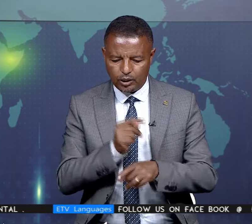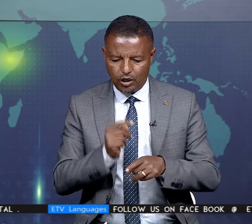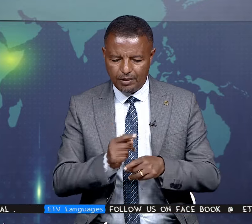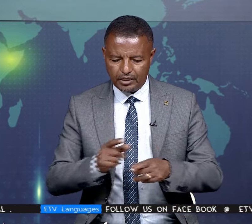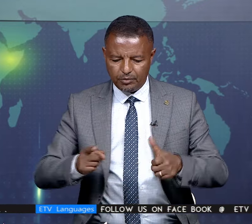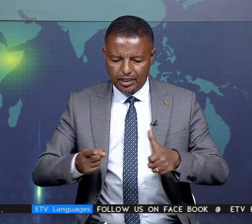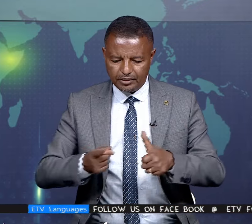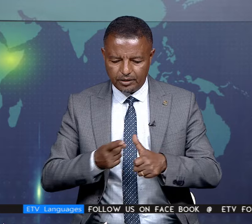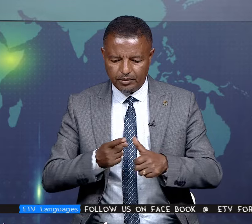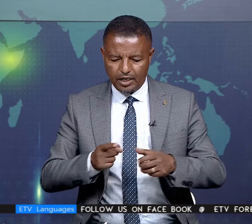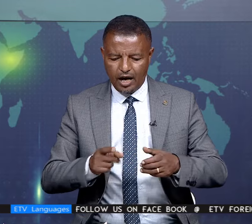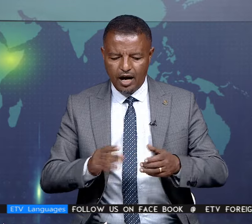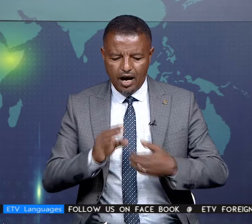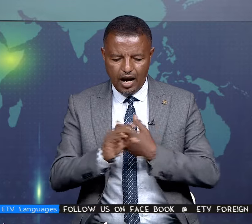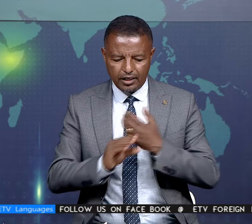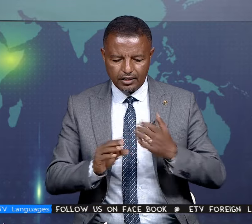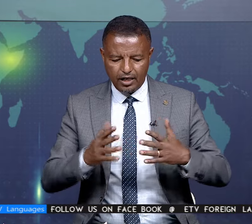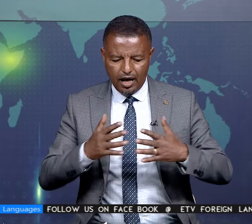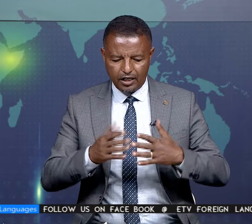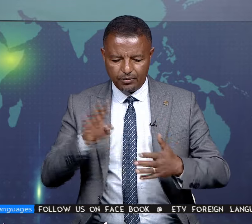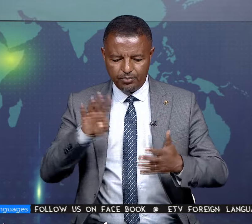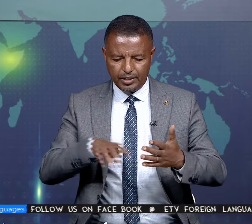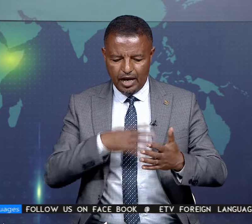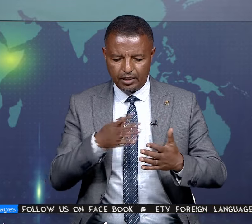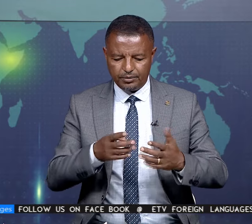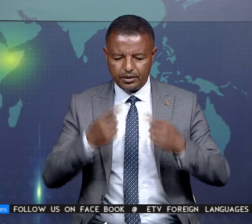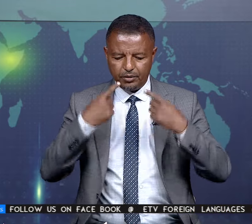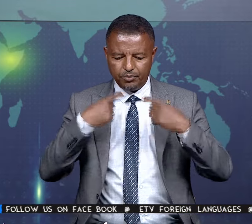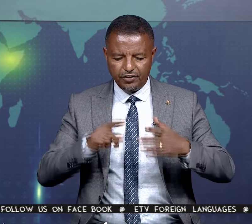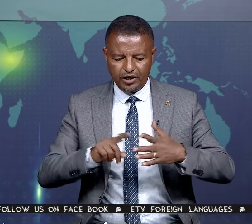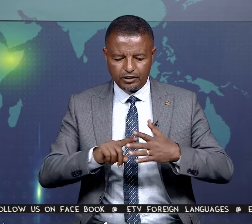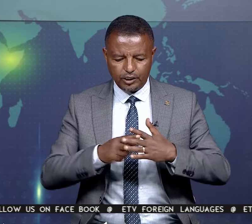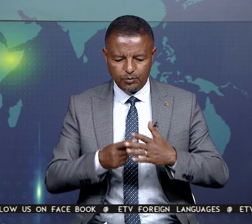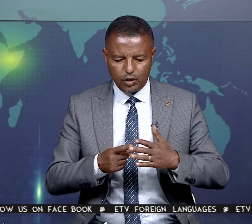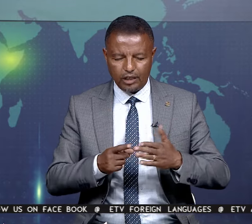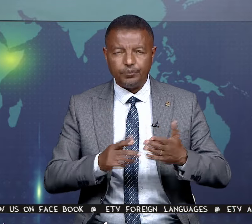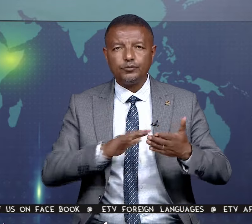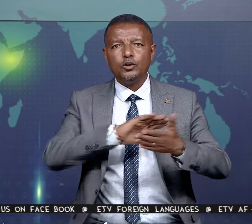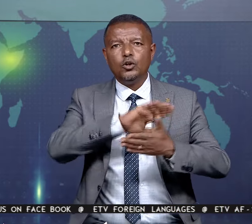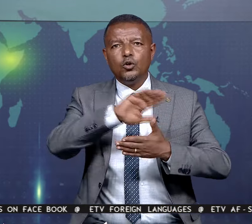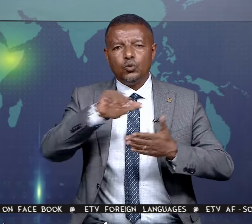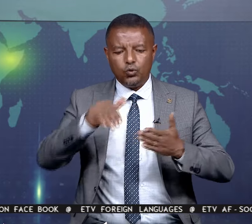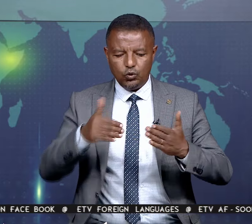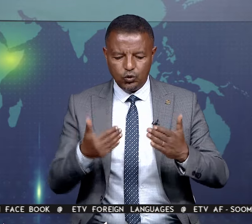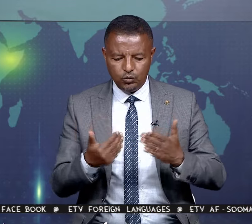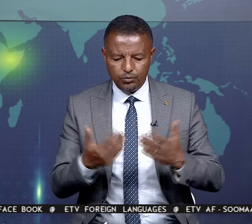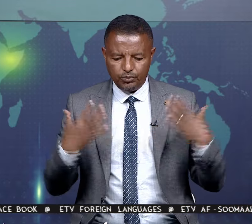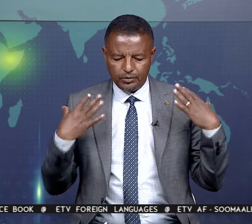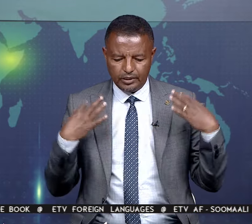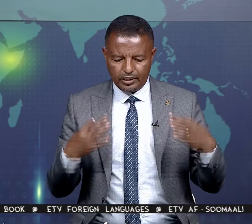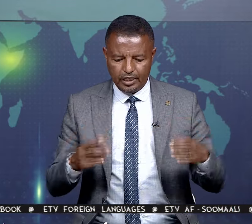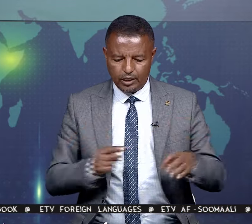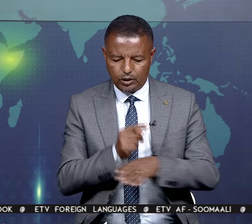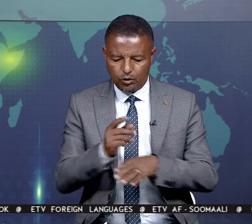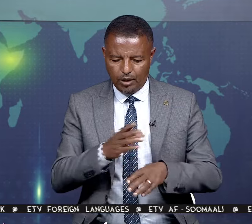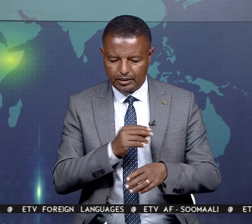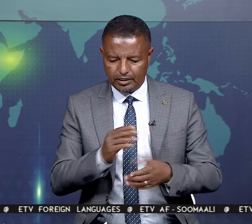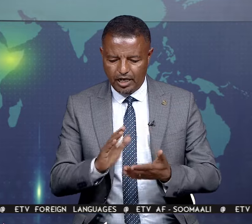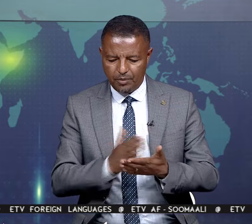ተቋማት ማስጀመሪያ አገር አቀፍ መርሃ ግብር በይፋ ተጀምሯል። ሁሉም የጤና ተቋማትና